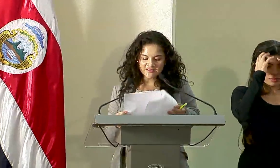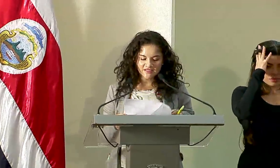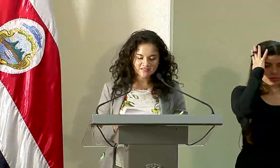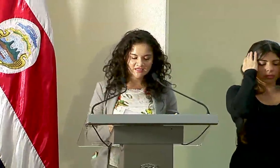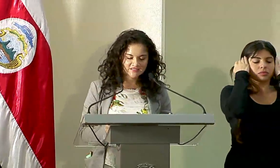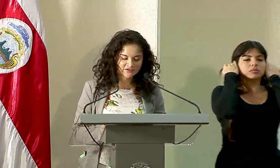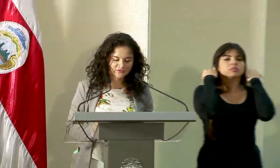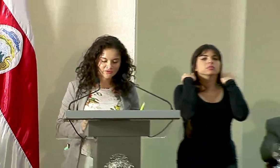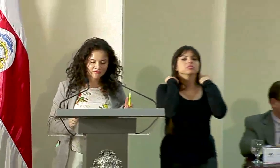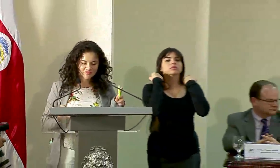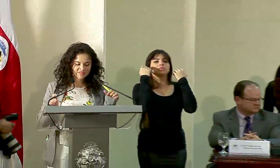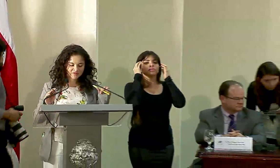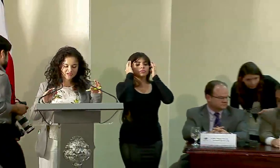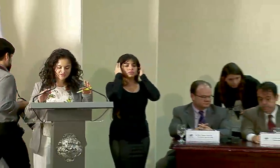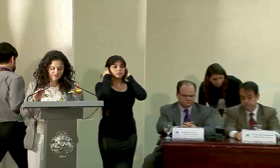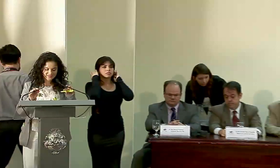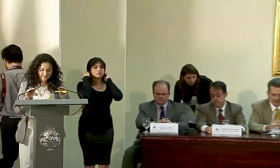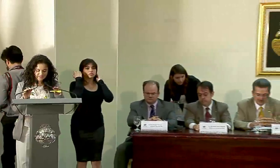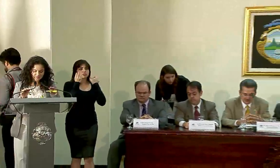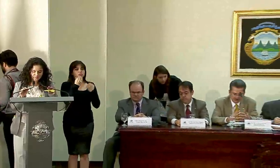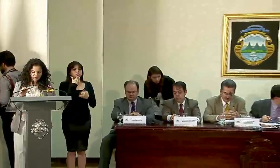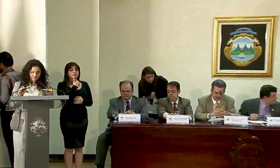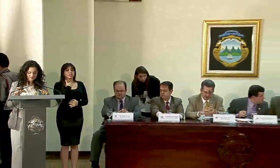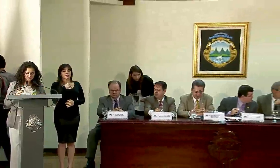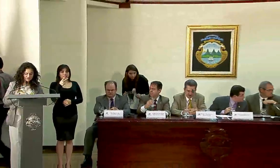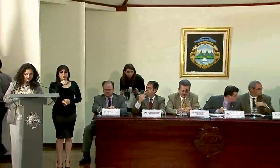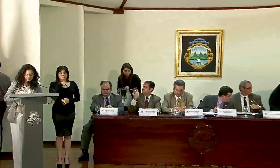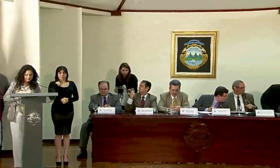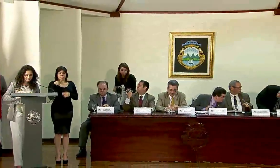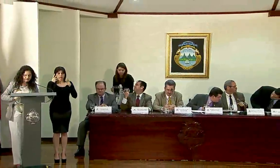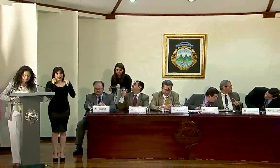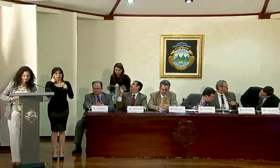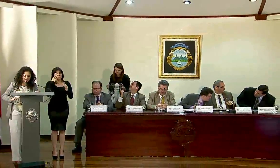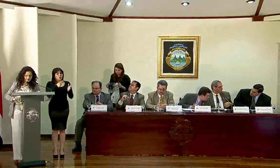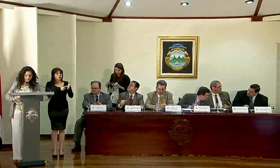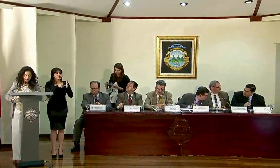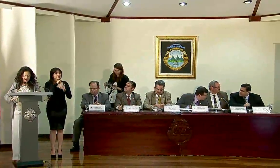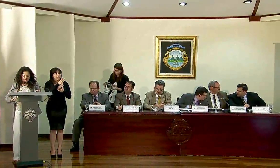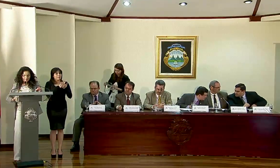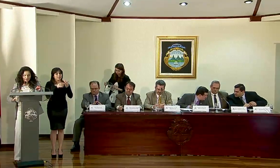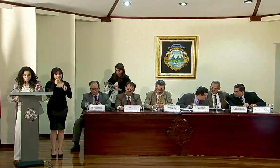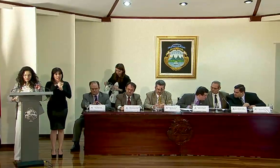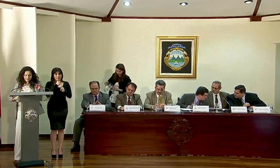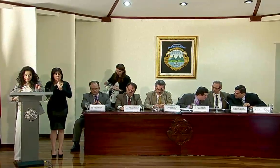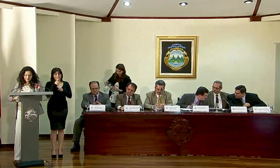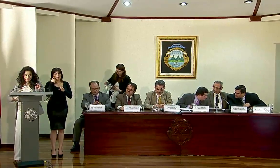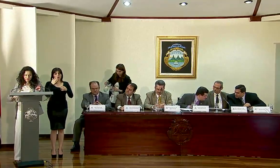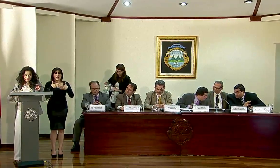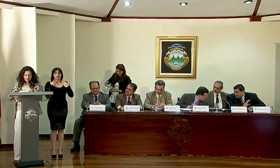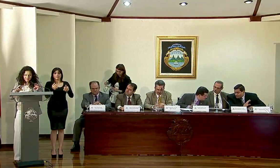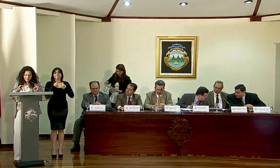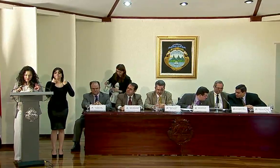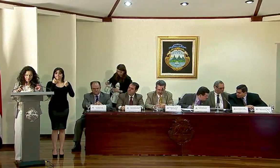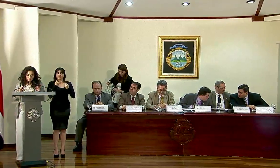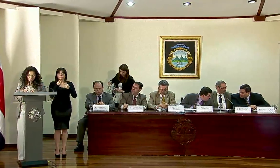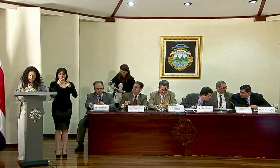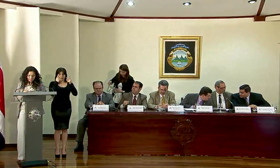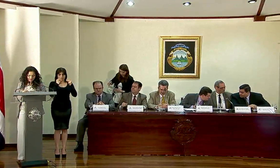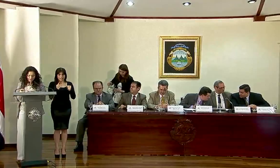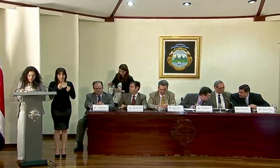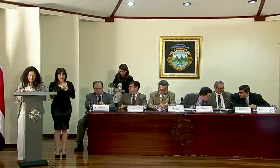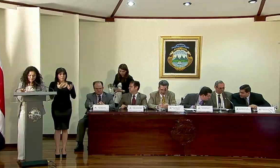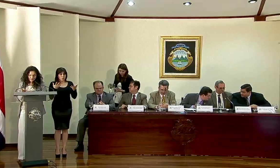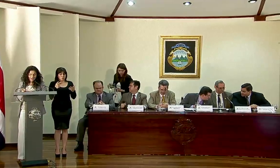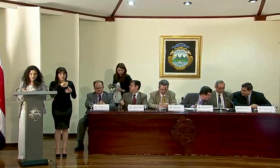Muchísimas gracias al señor viceministro de Hacienda por la presentación de estas fases de trabajo para el fortalecimiento de la Hacienda Pública